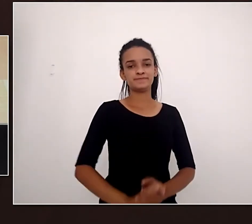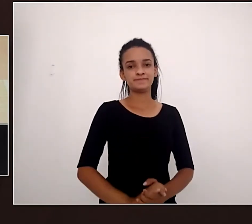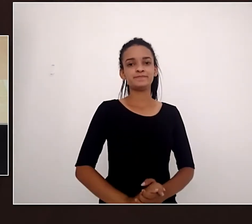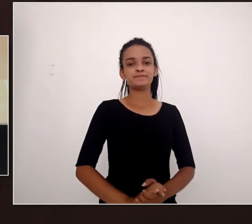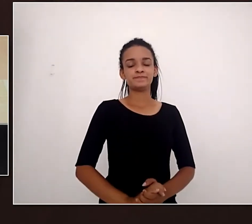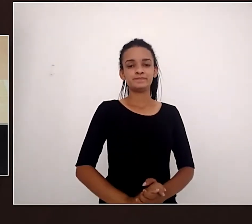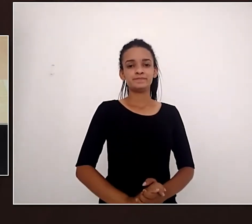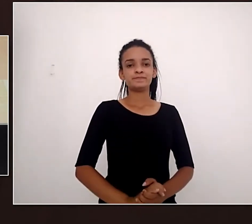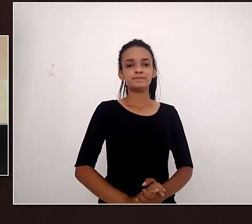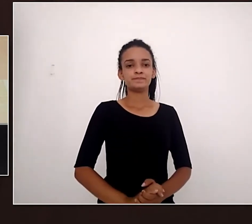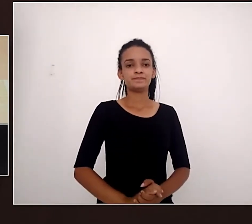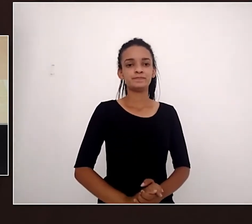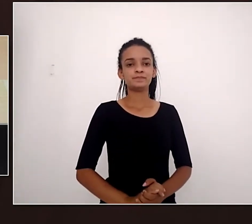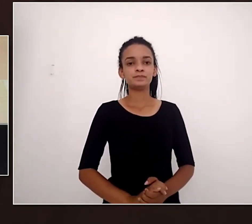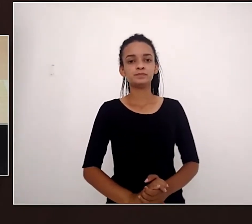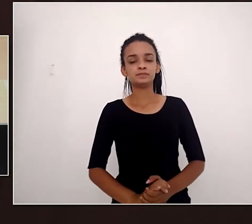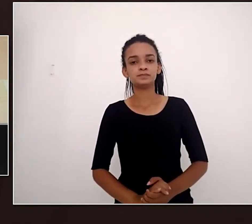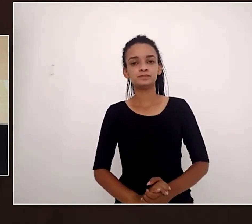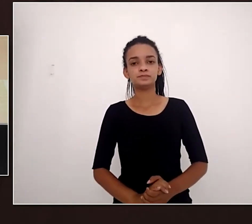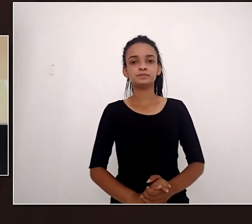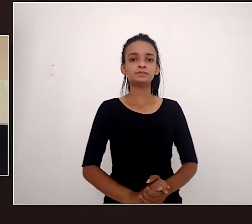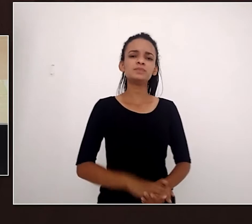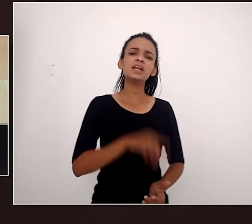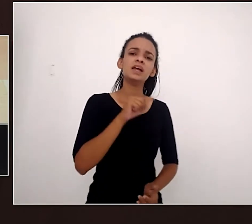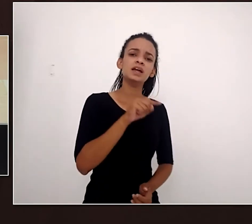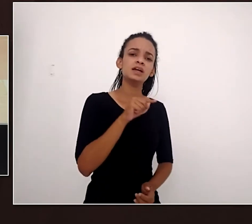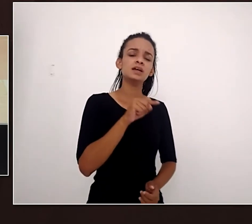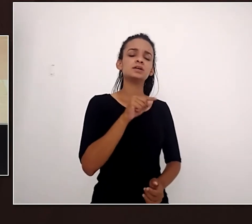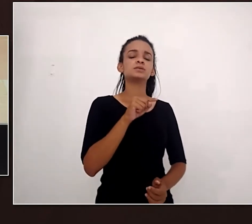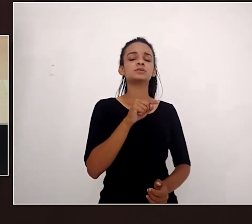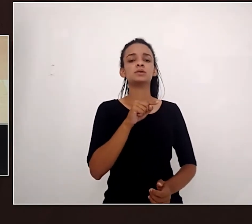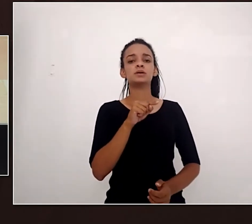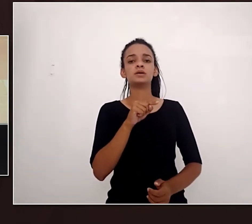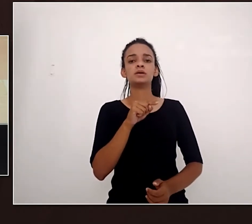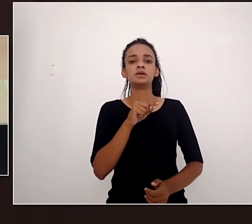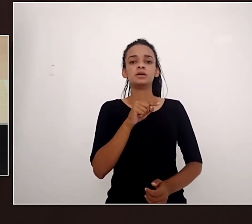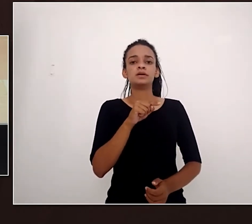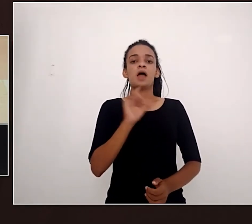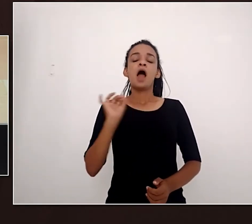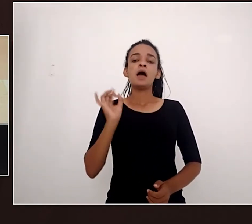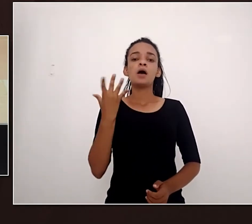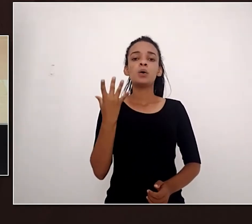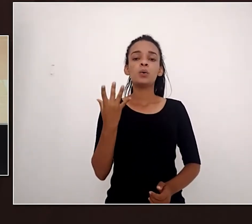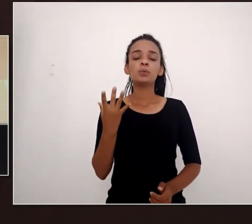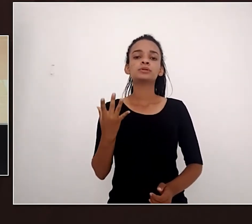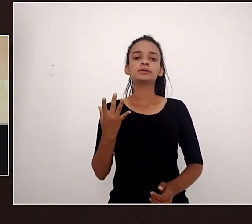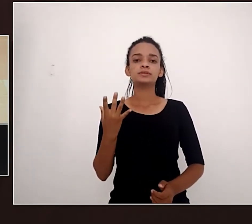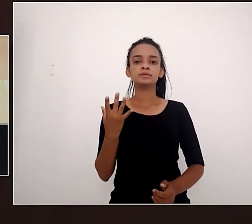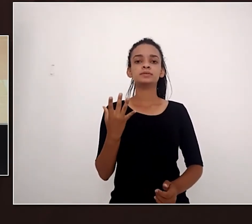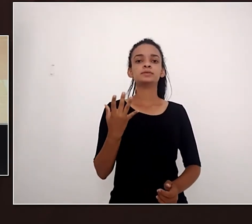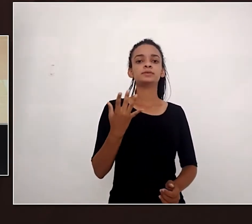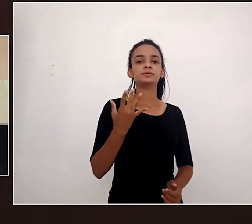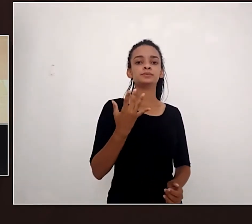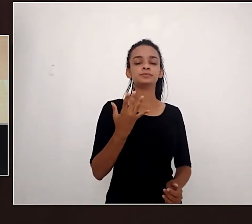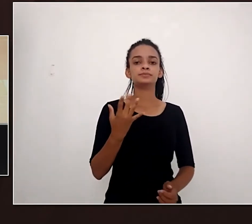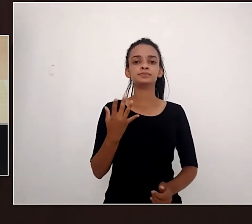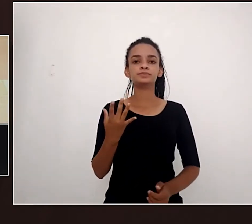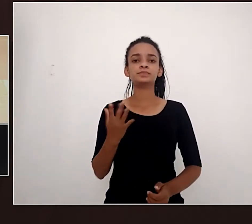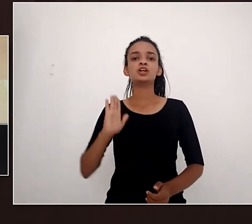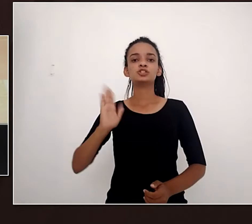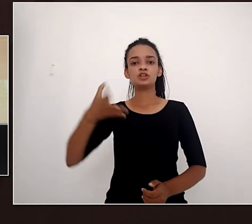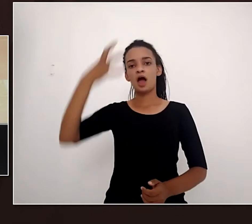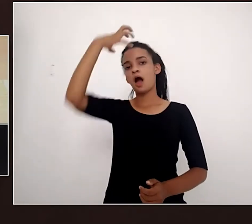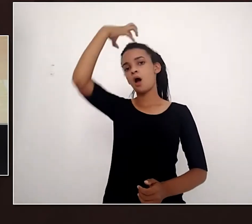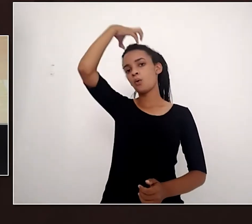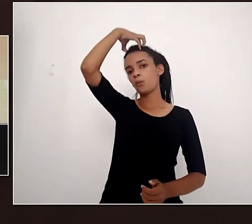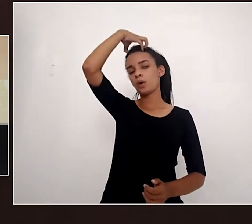bom? Então isso tudo ocorreu, e isso ocorreu, irmãos, debaixo do reinado já do imperador